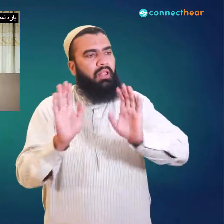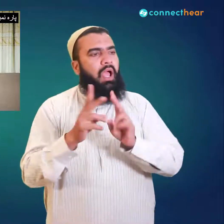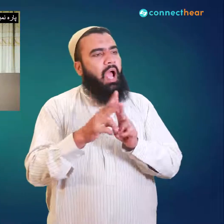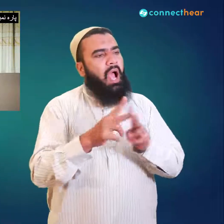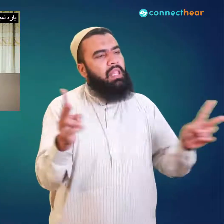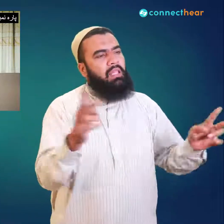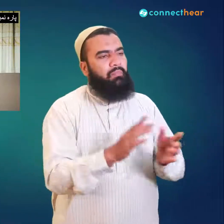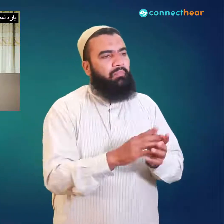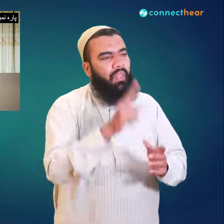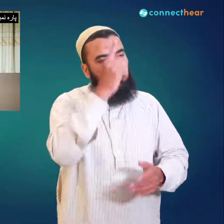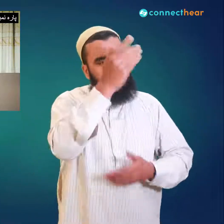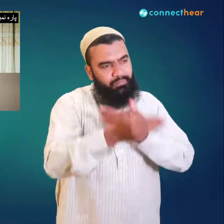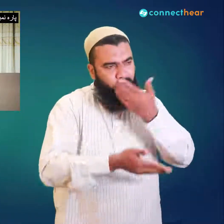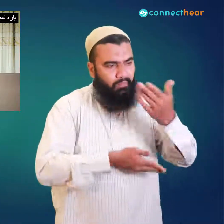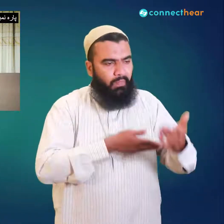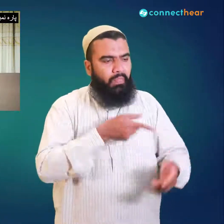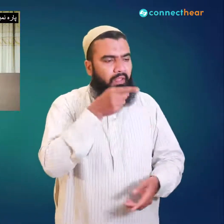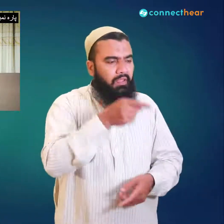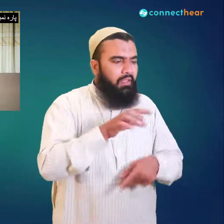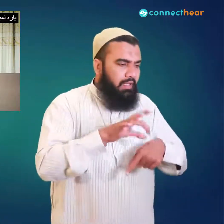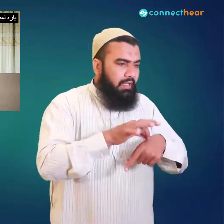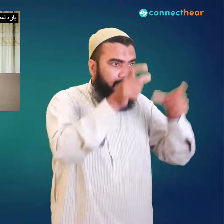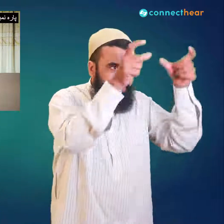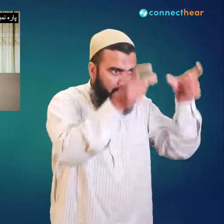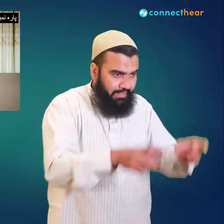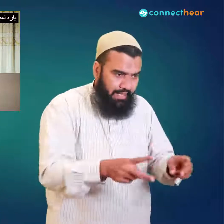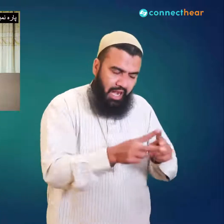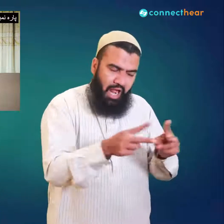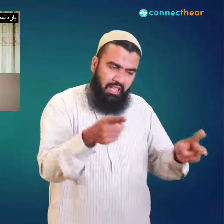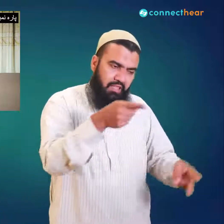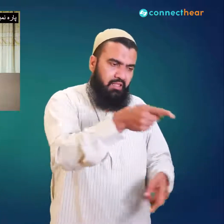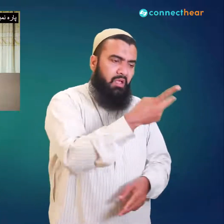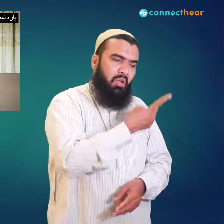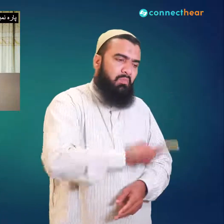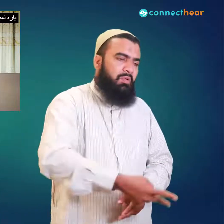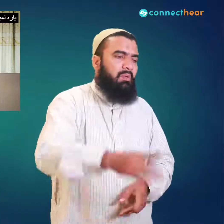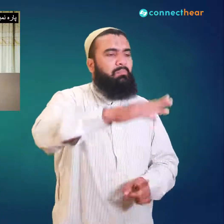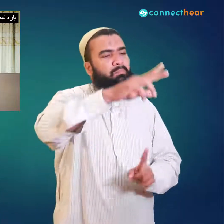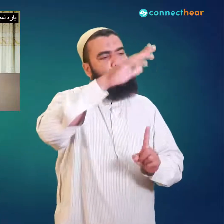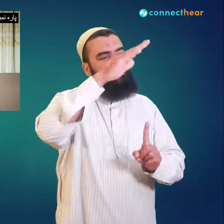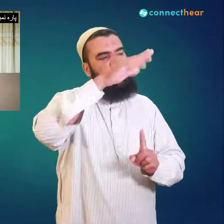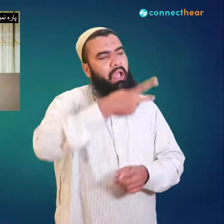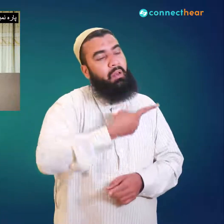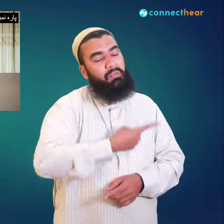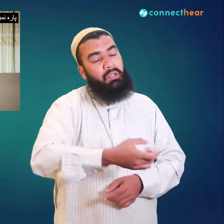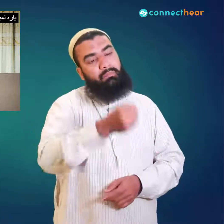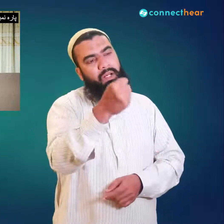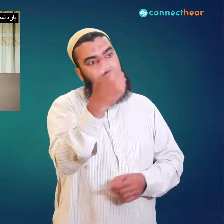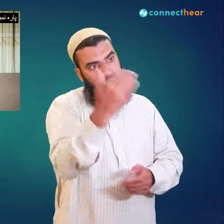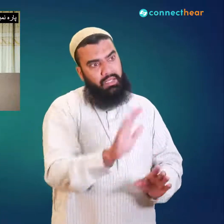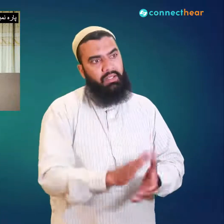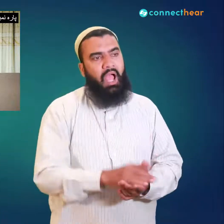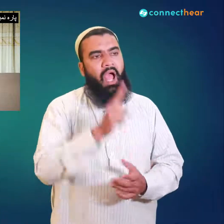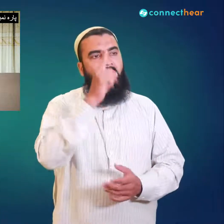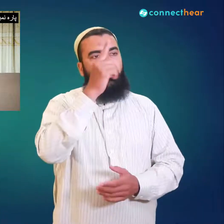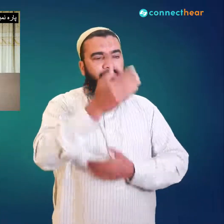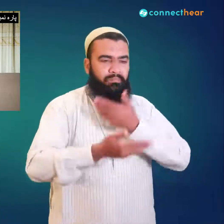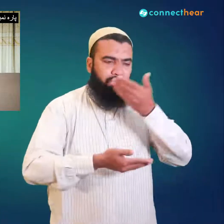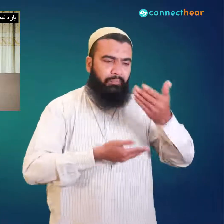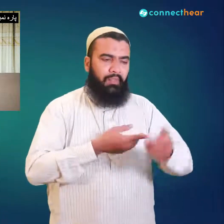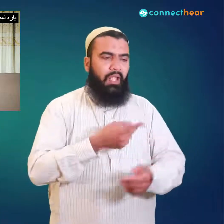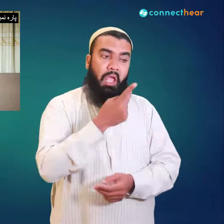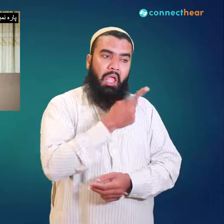تھا۔ تو انسان کی اس کیفیت کو سامنے رکھ کر اللہ کی طرف سے یہ ہدایت اور تاکید کی جا رہی